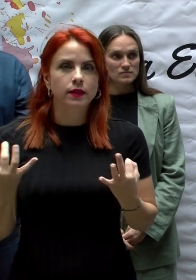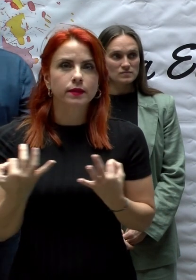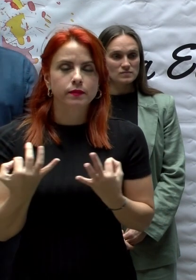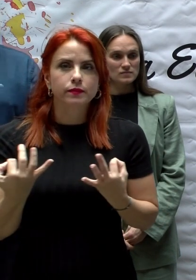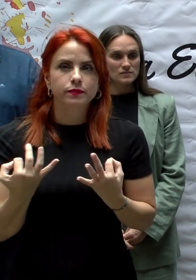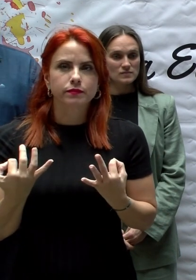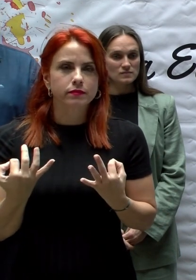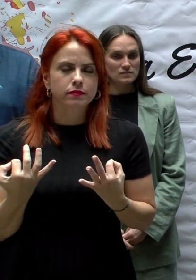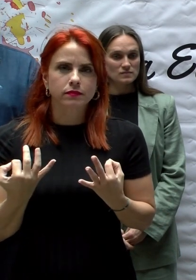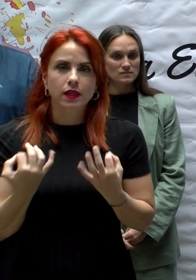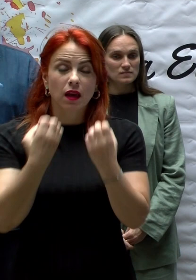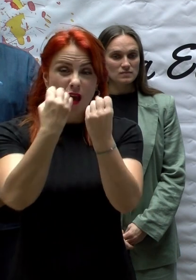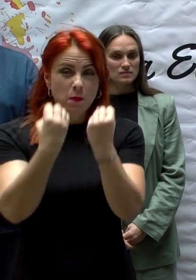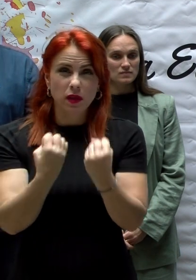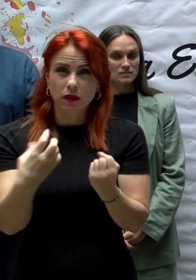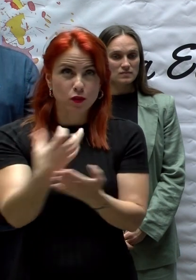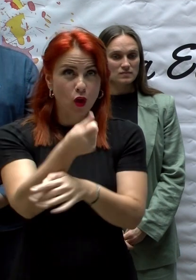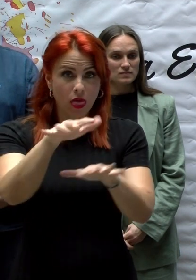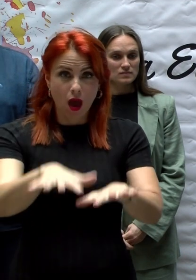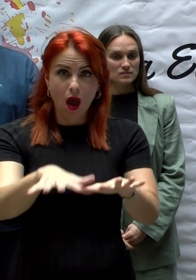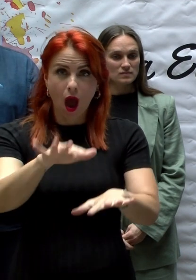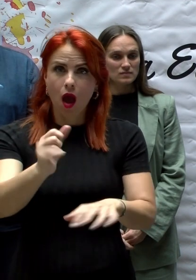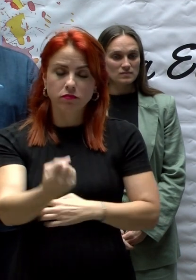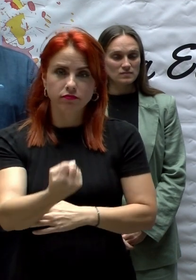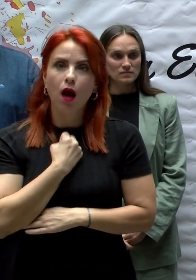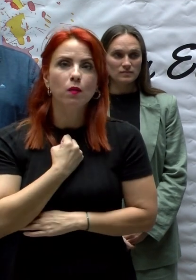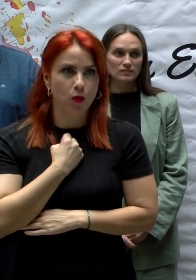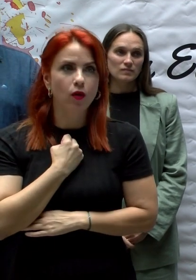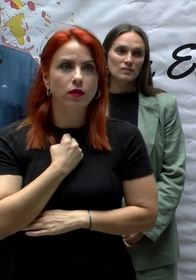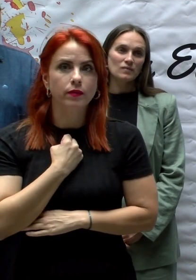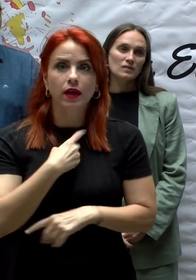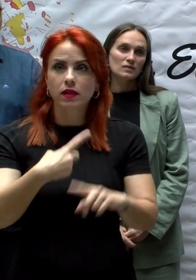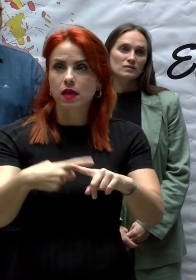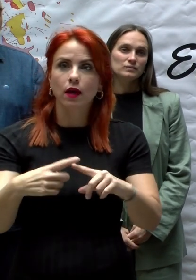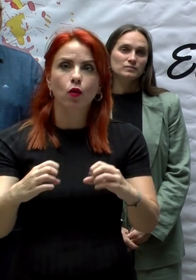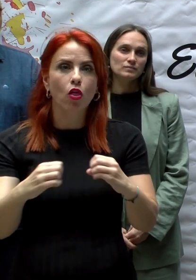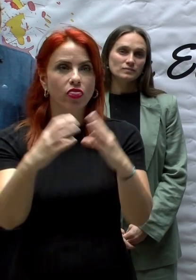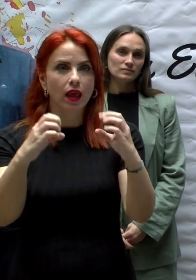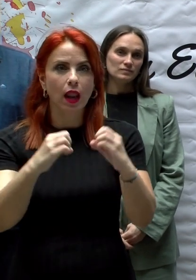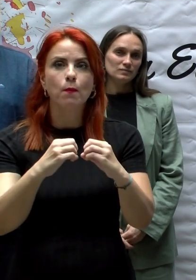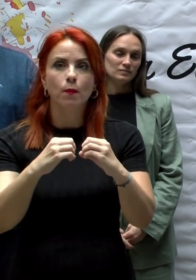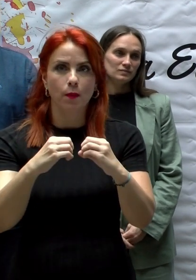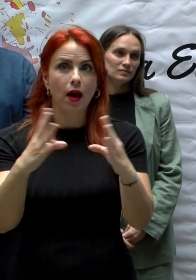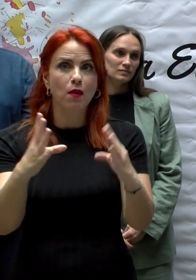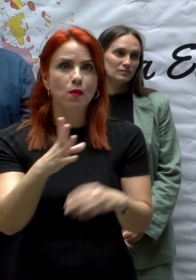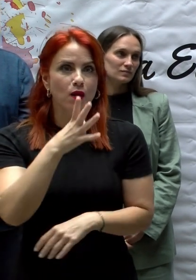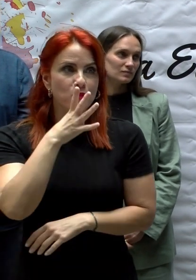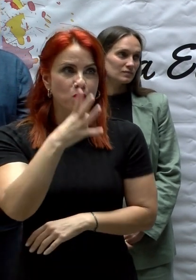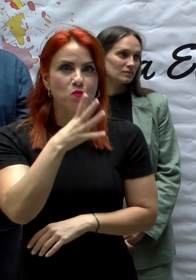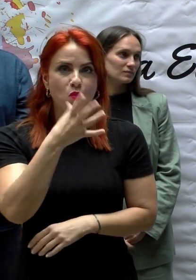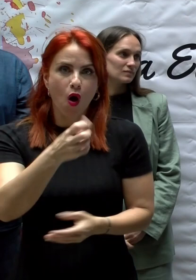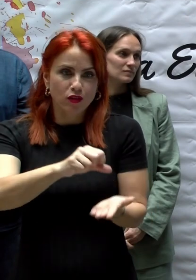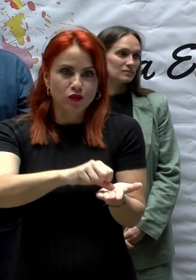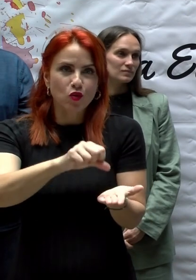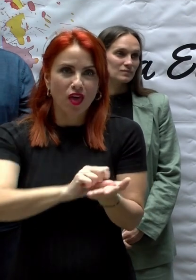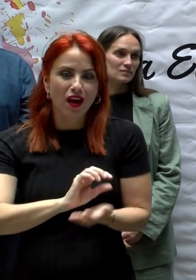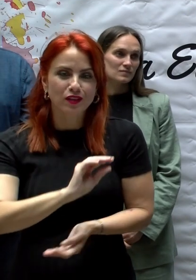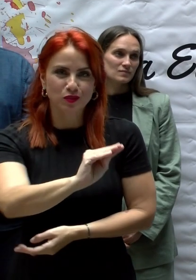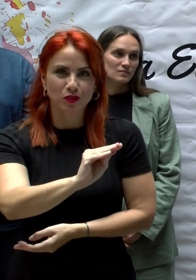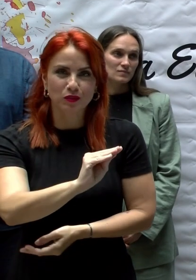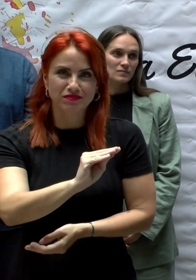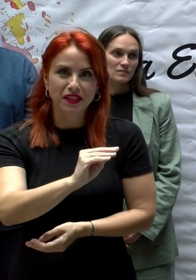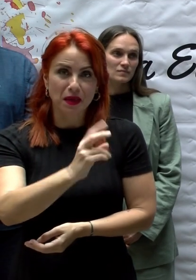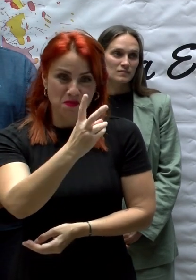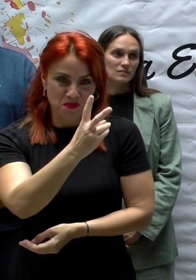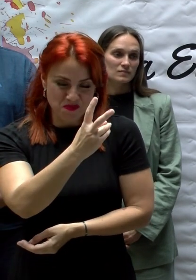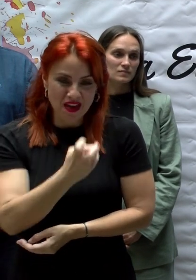predisposición de todas las administraciones que están aquí, la de Santa Cruz de La Palma por recibirnos en la ciudad, en la capital, como